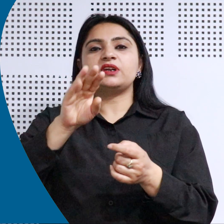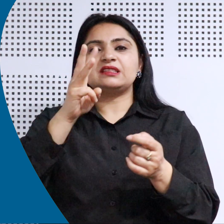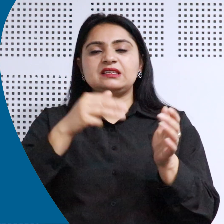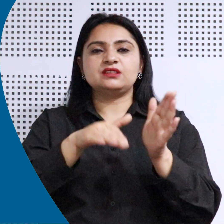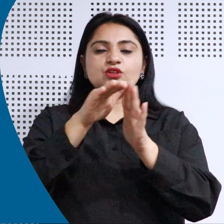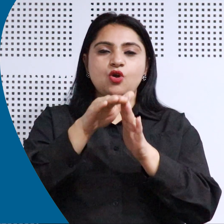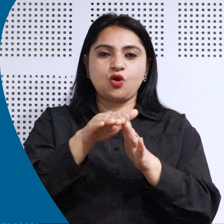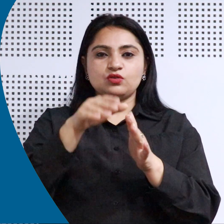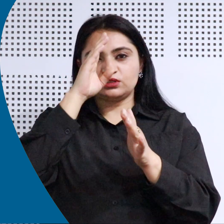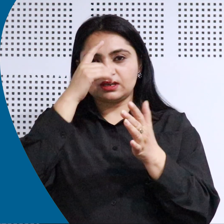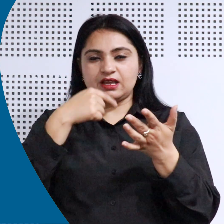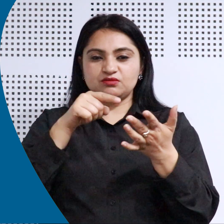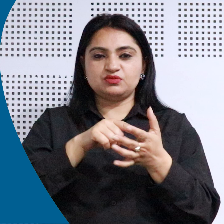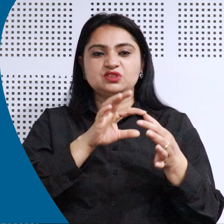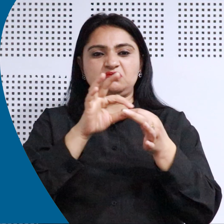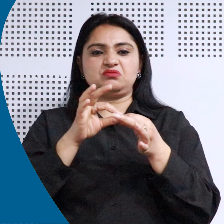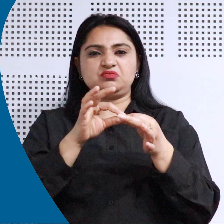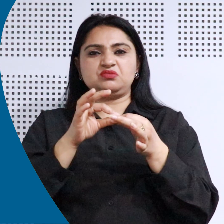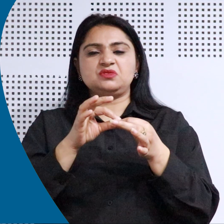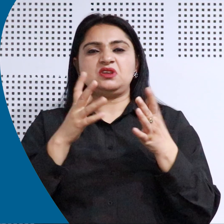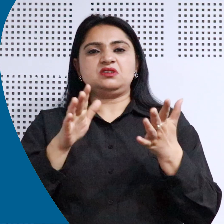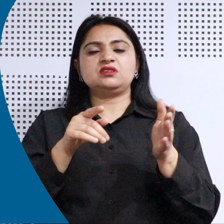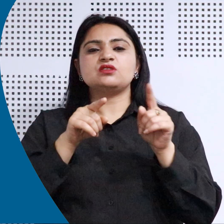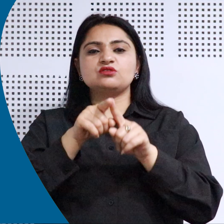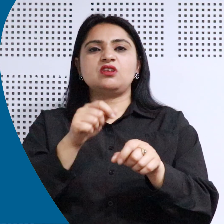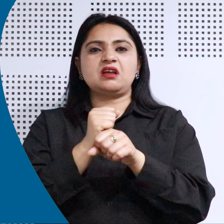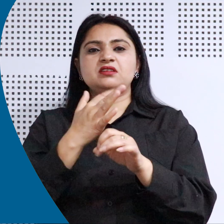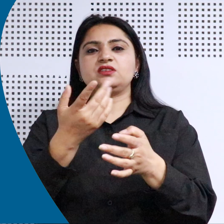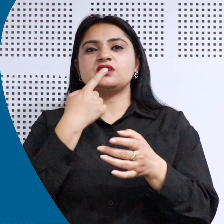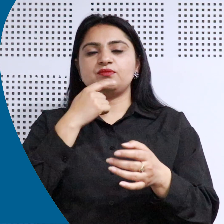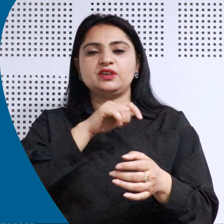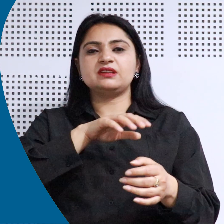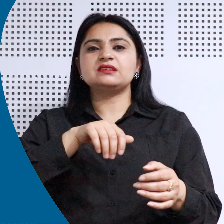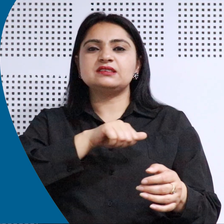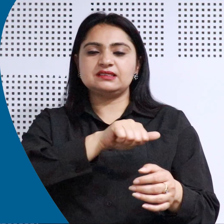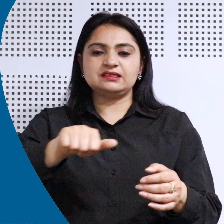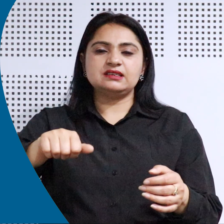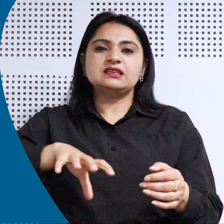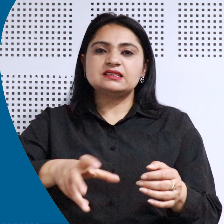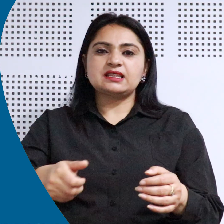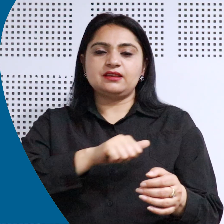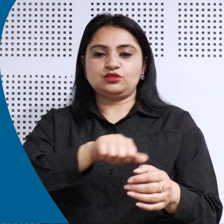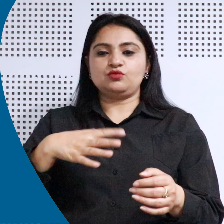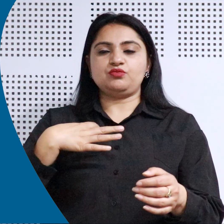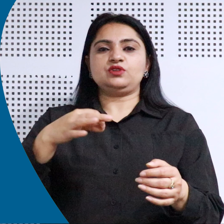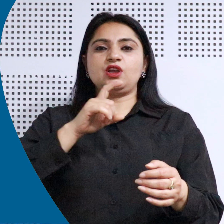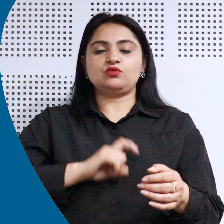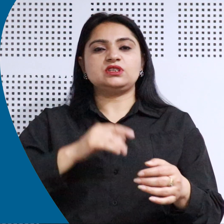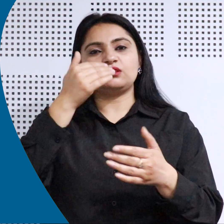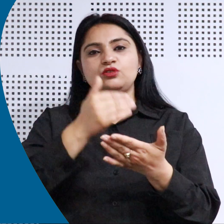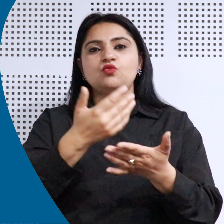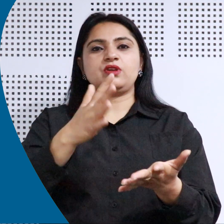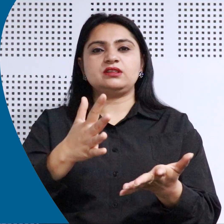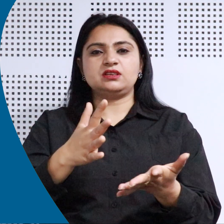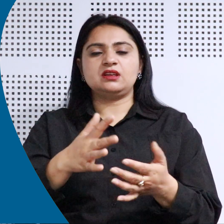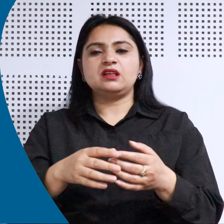र कानूनी पाटोमा सहकार्य नभएको स्थानीय जनप्रतिनिधिको गुनासो रोकिएको छैन। बाझिएका कानून संशोधनका लागि